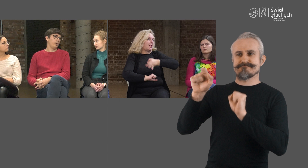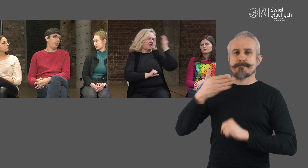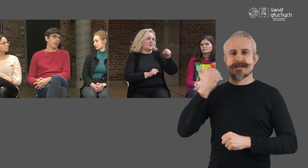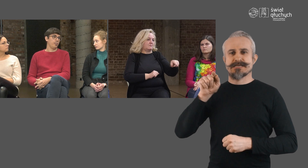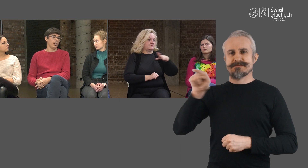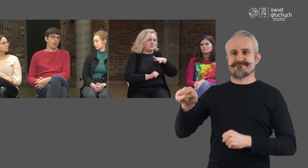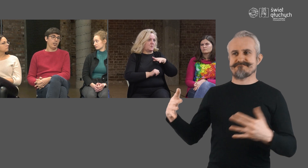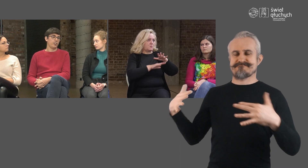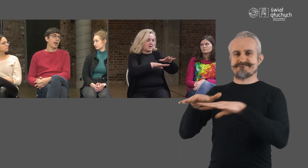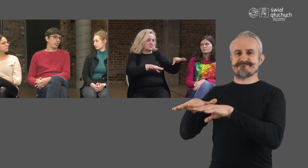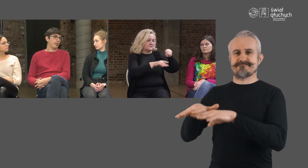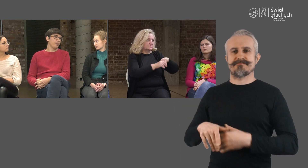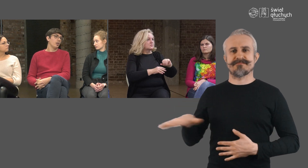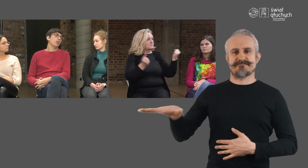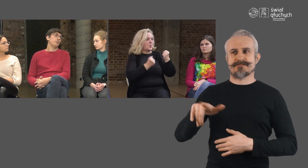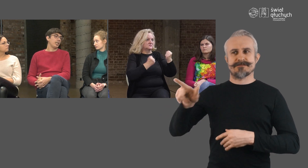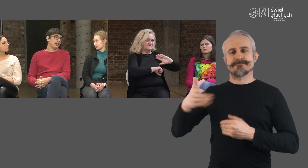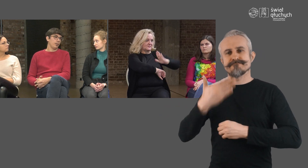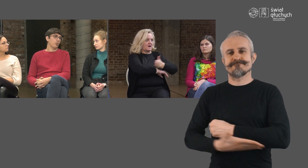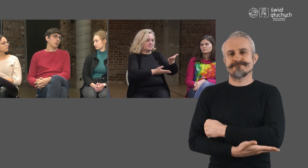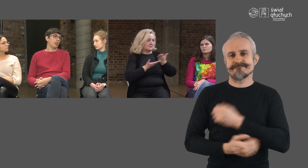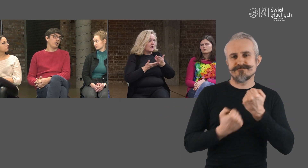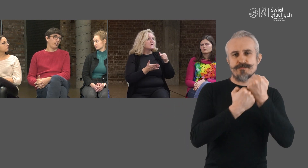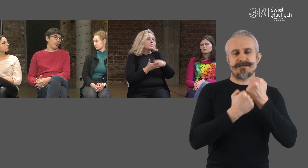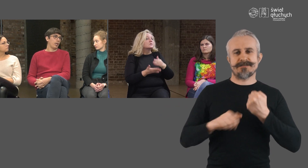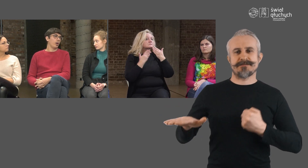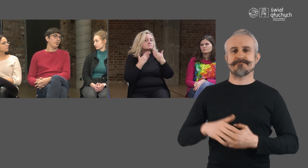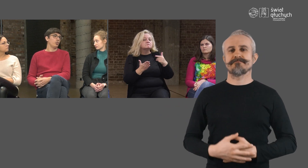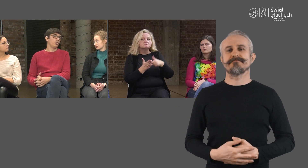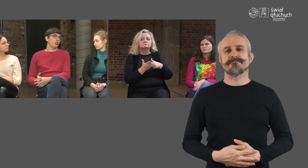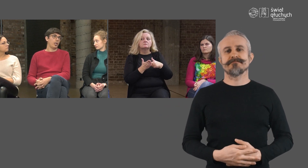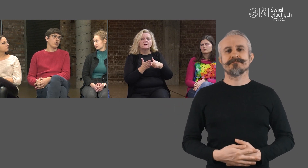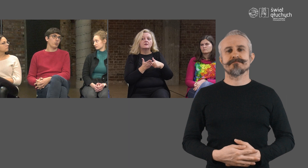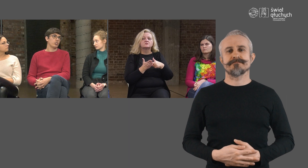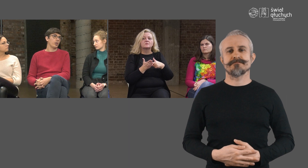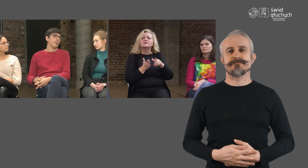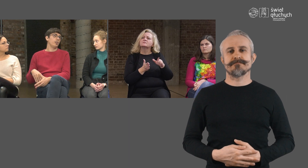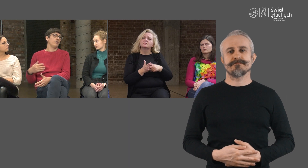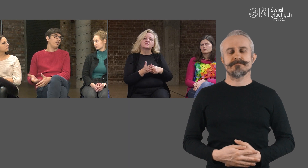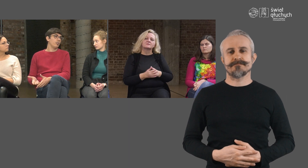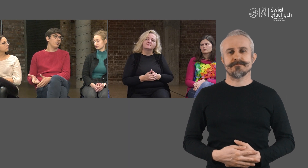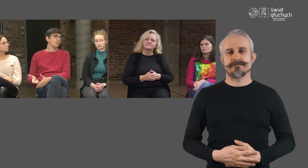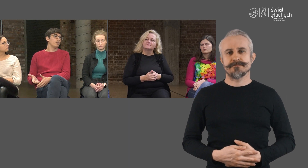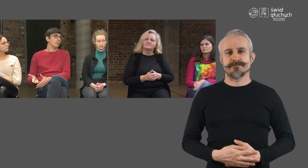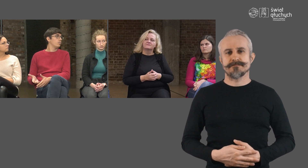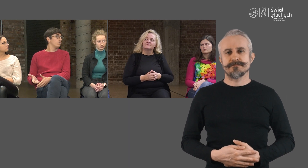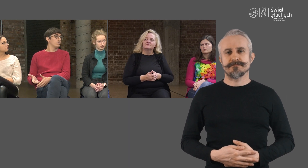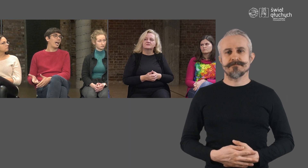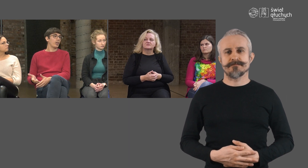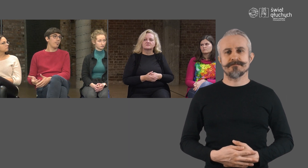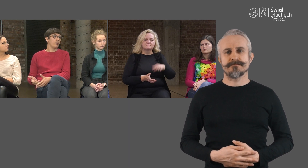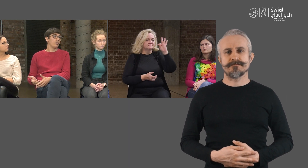mnie wielkim wsparciem. I dzięki temu, że FM miałam najwyższe uczyłem. Poczekaj.